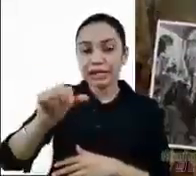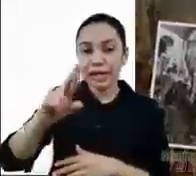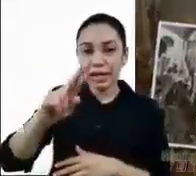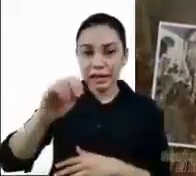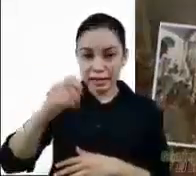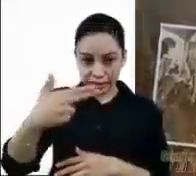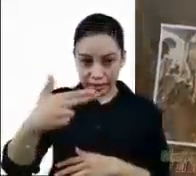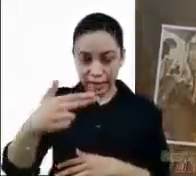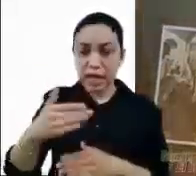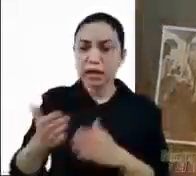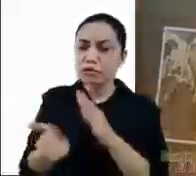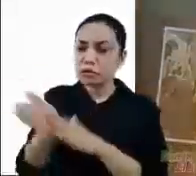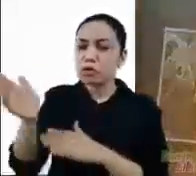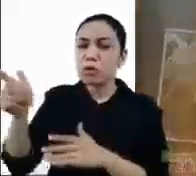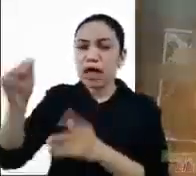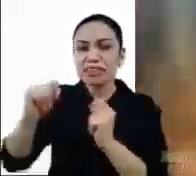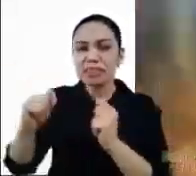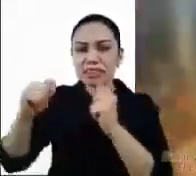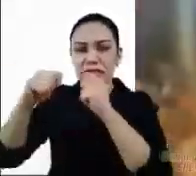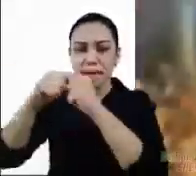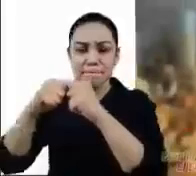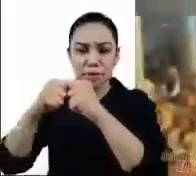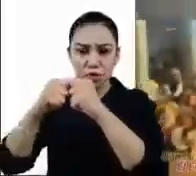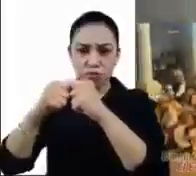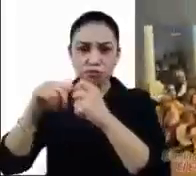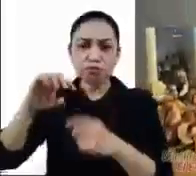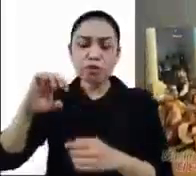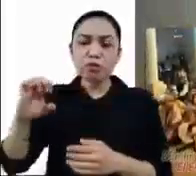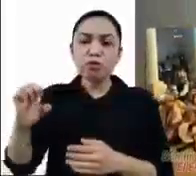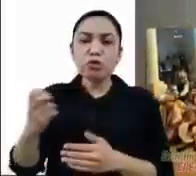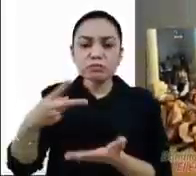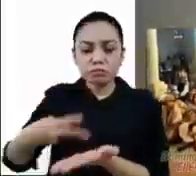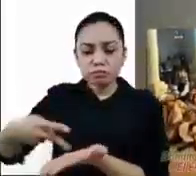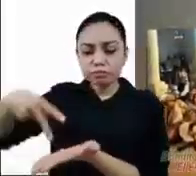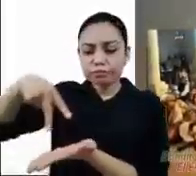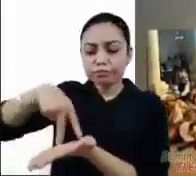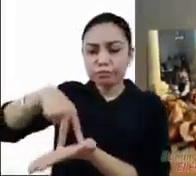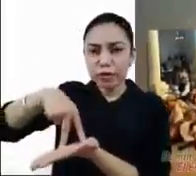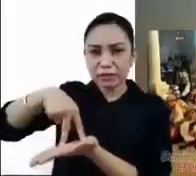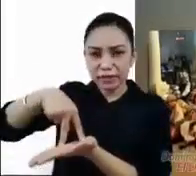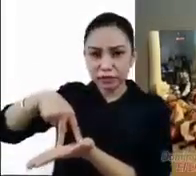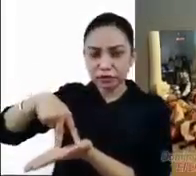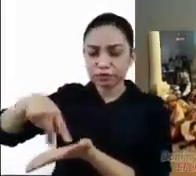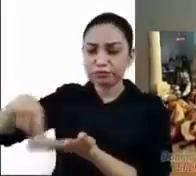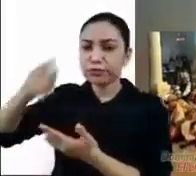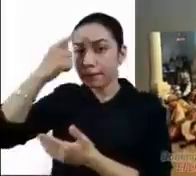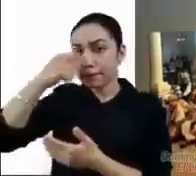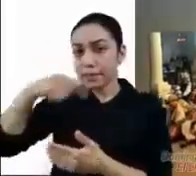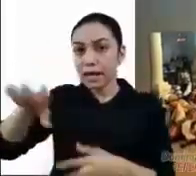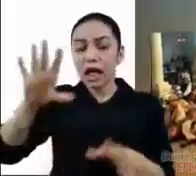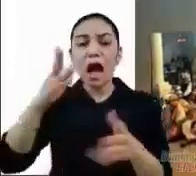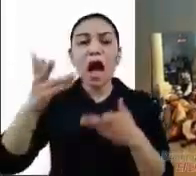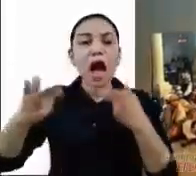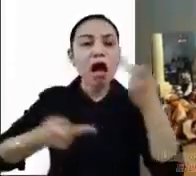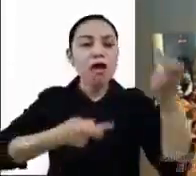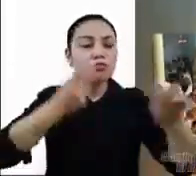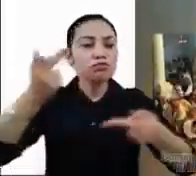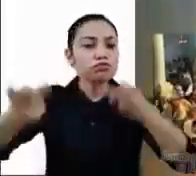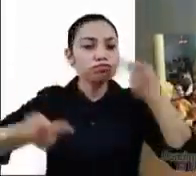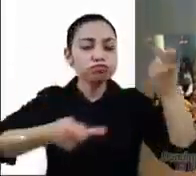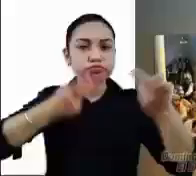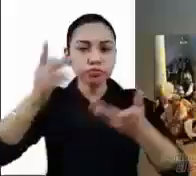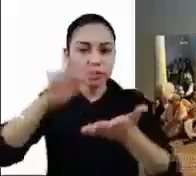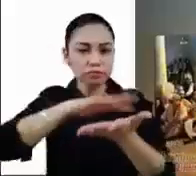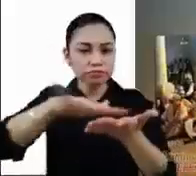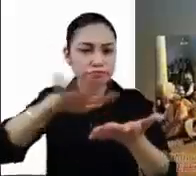los sábados, y se levantó para hacer la lectura. Se le dio el volumen del profeta Isaías, lo desenrolló